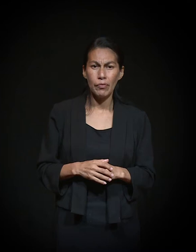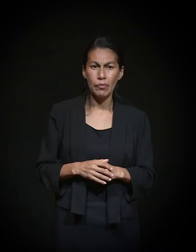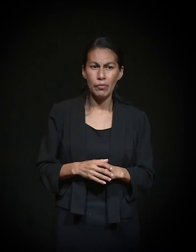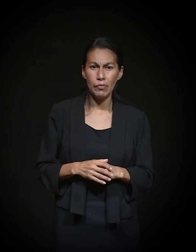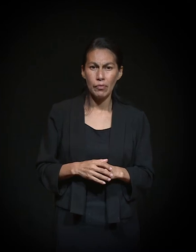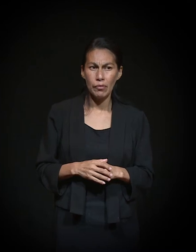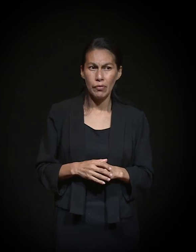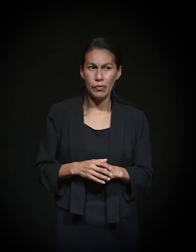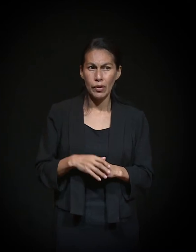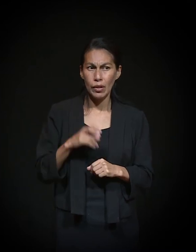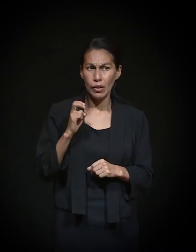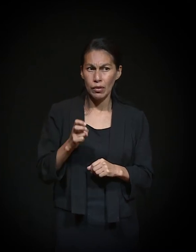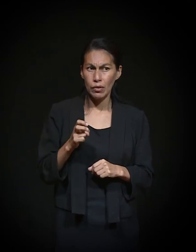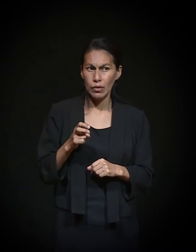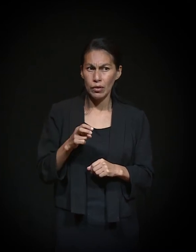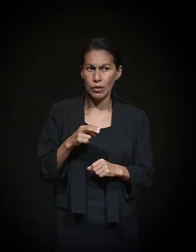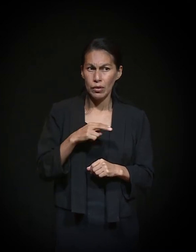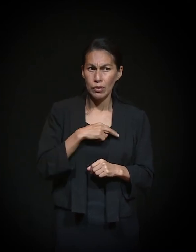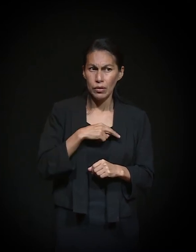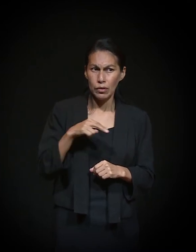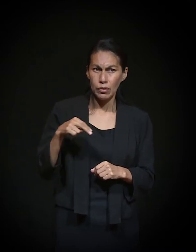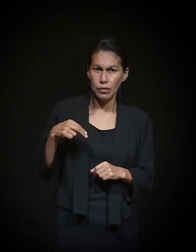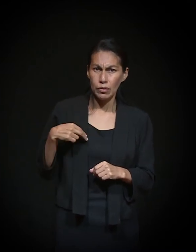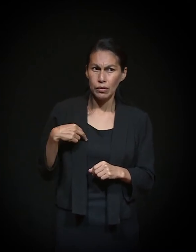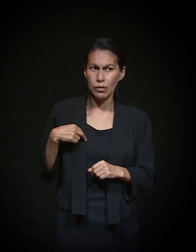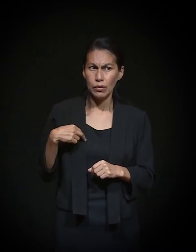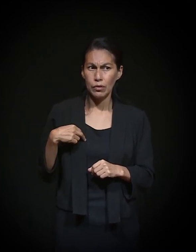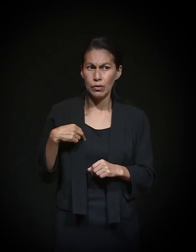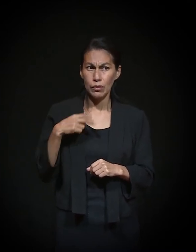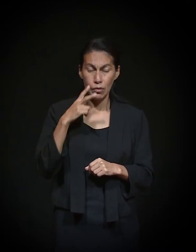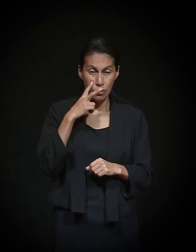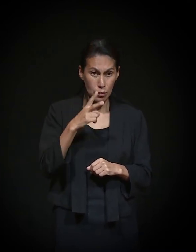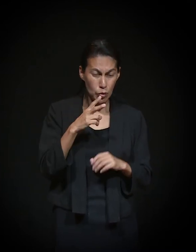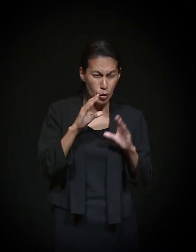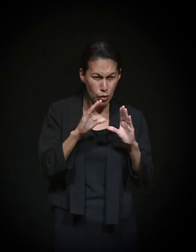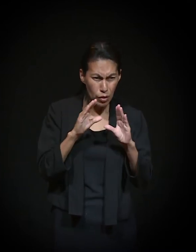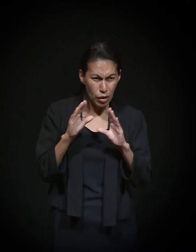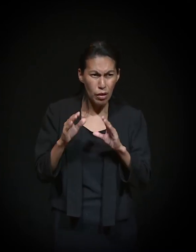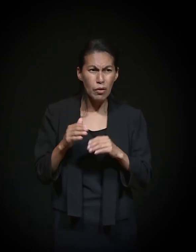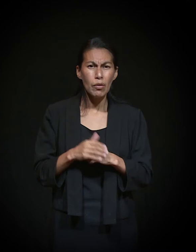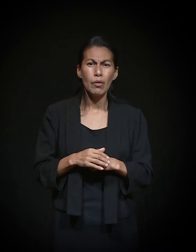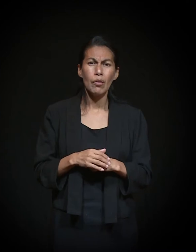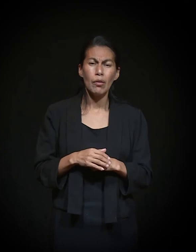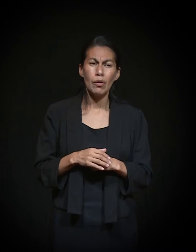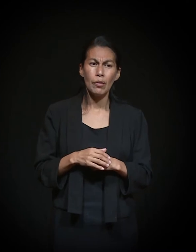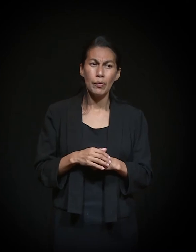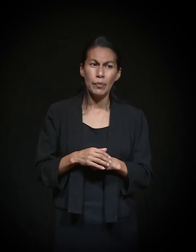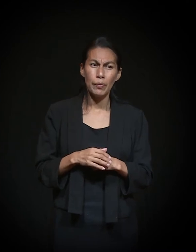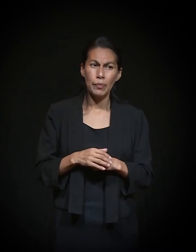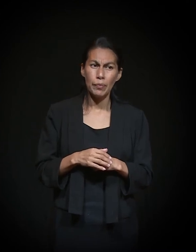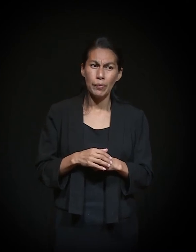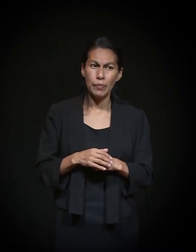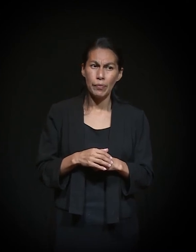y ayudarlos. Entonces, nosotros también intentamos ayudarla con nuestros problemas.